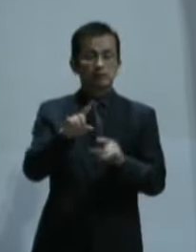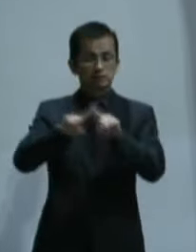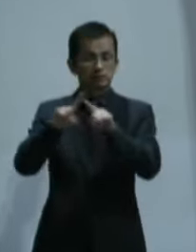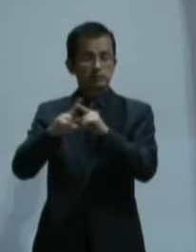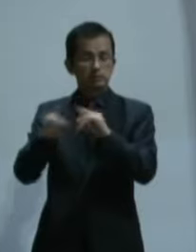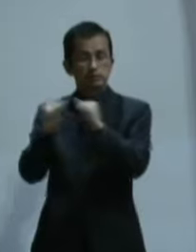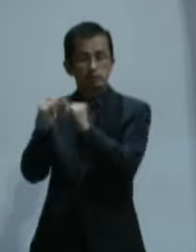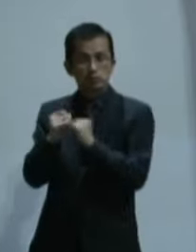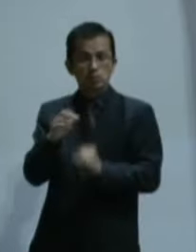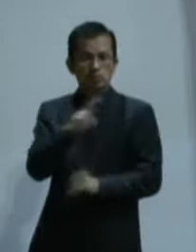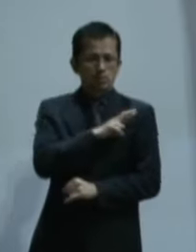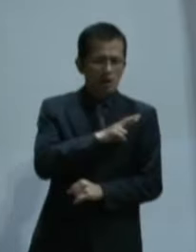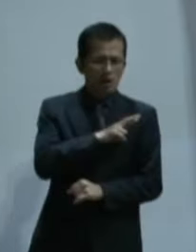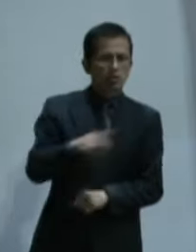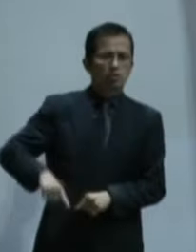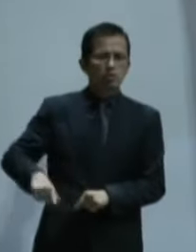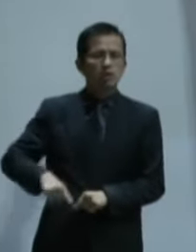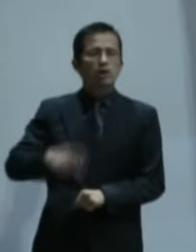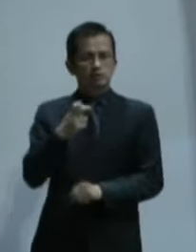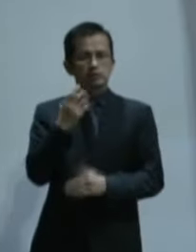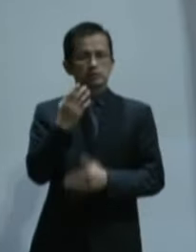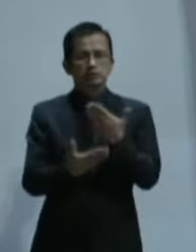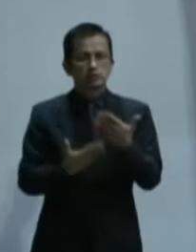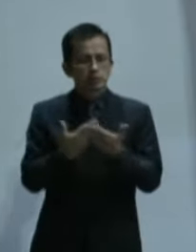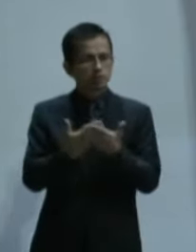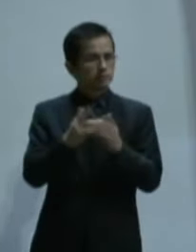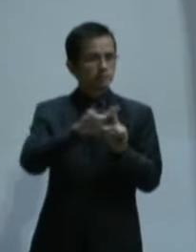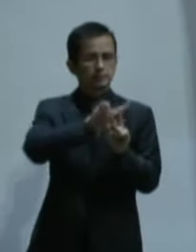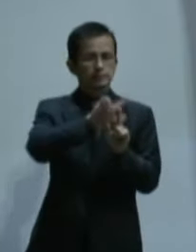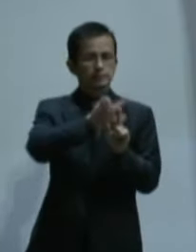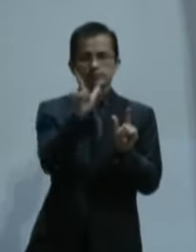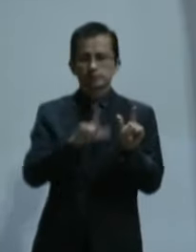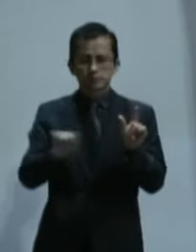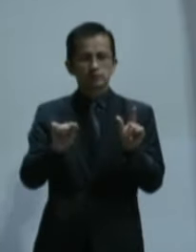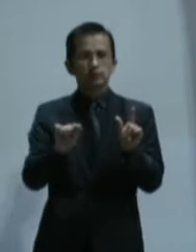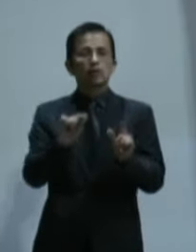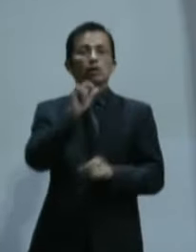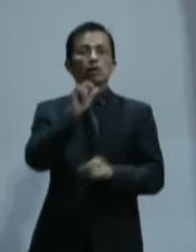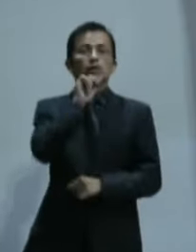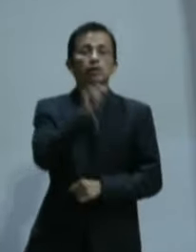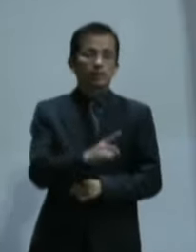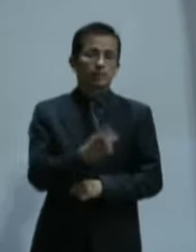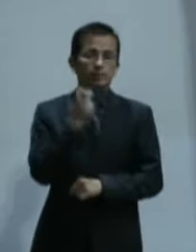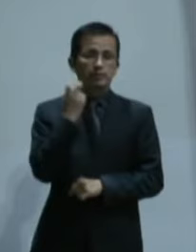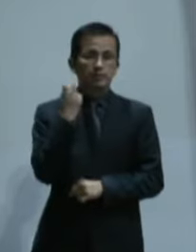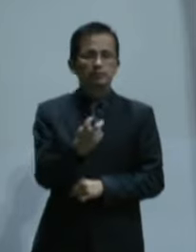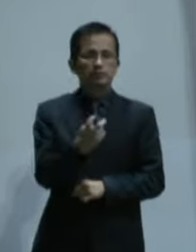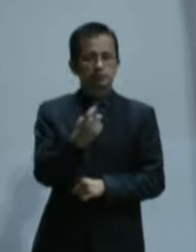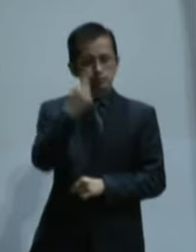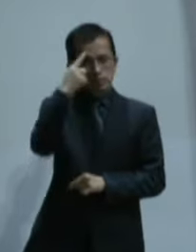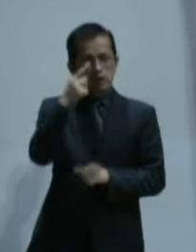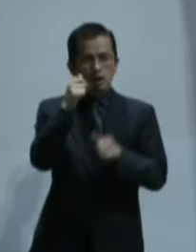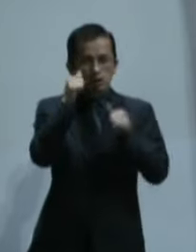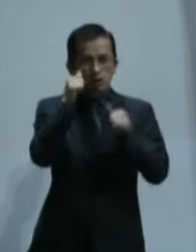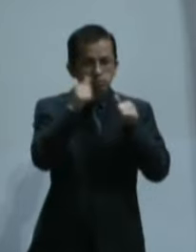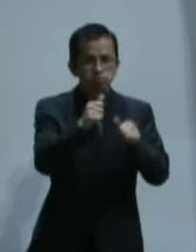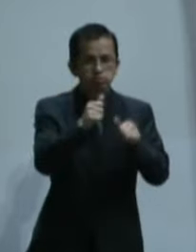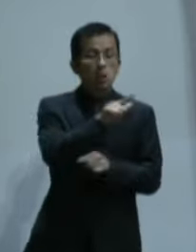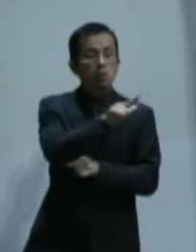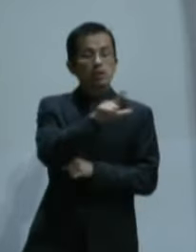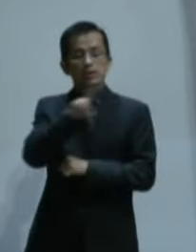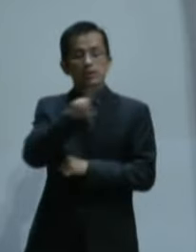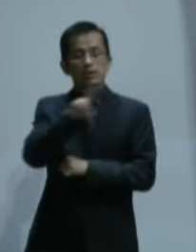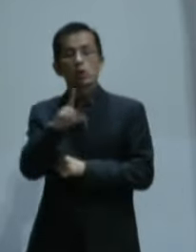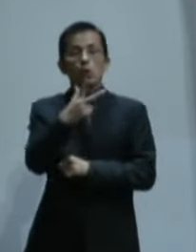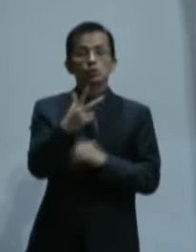país y es un servicio que desde luego tiene cobertura nacional eh Y una atención eh de toda la semana de lunes a domingo de